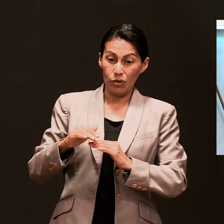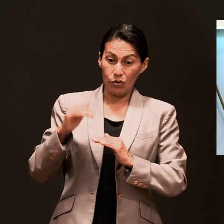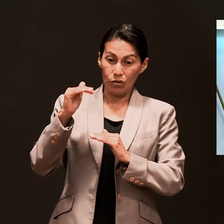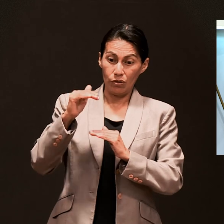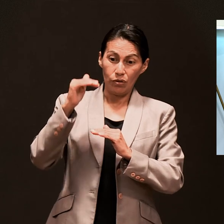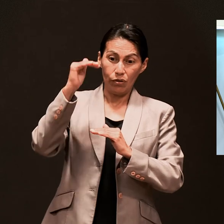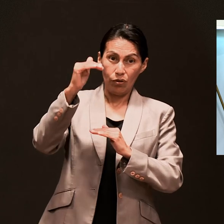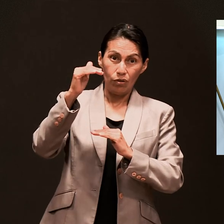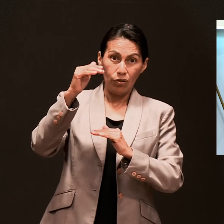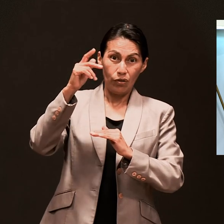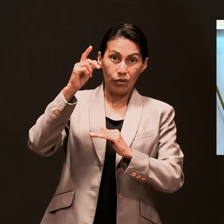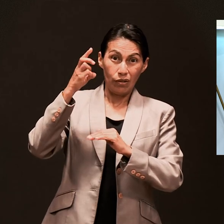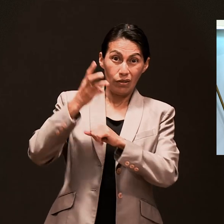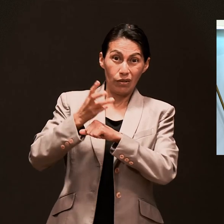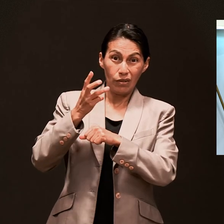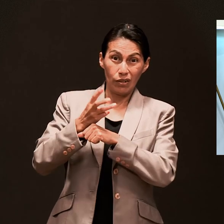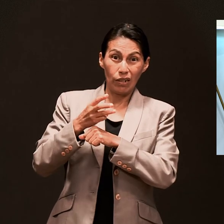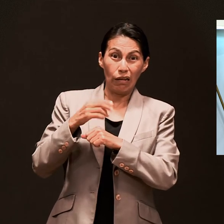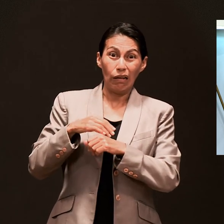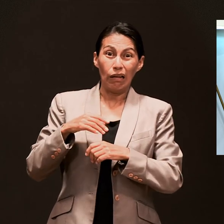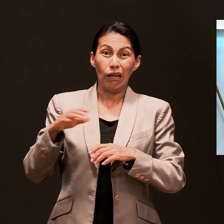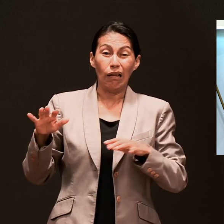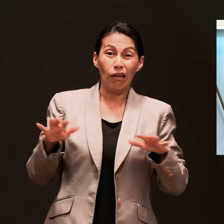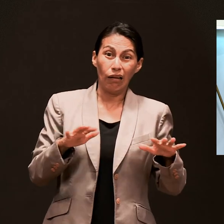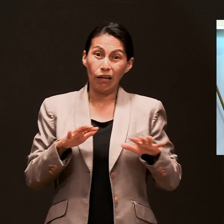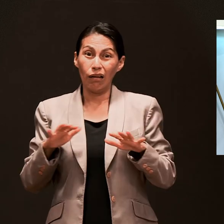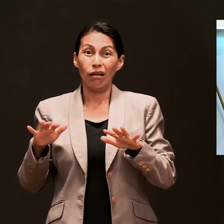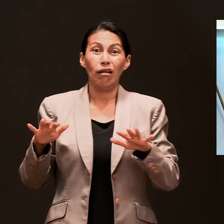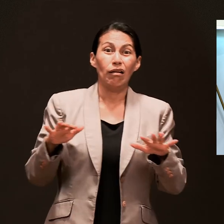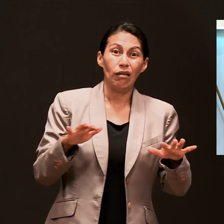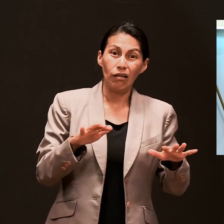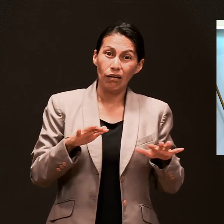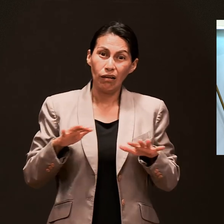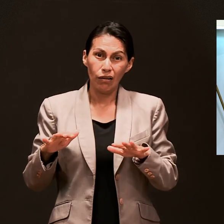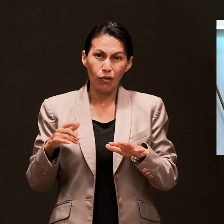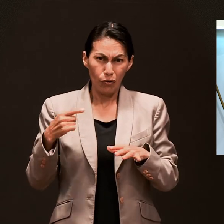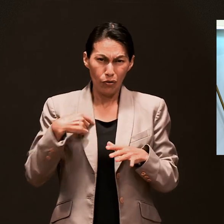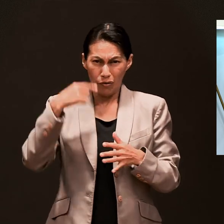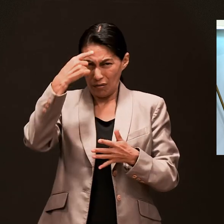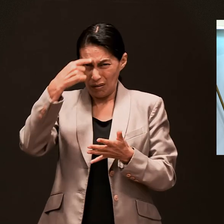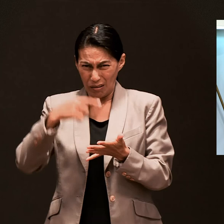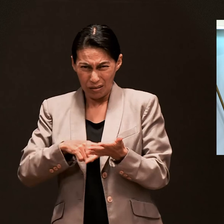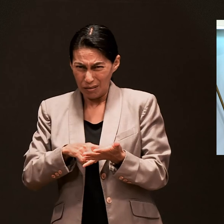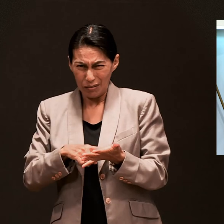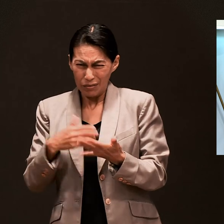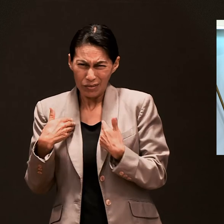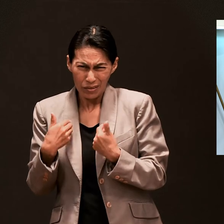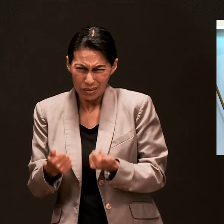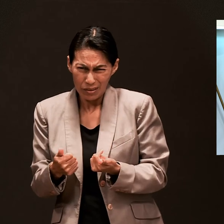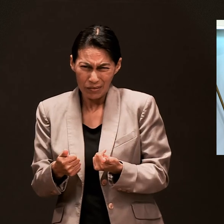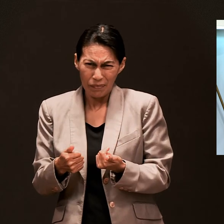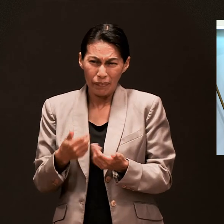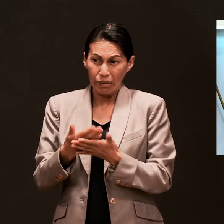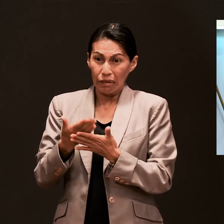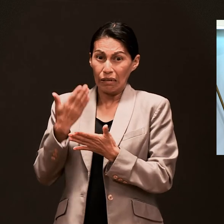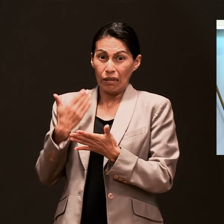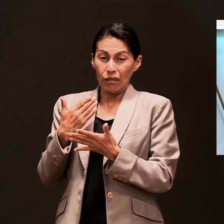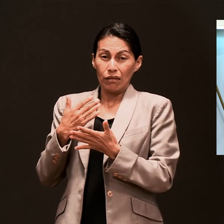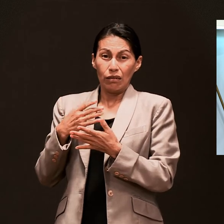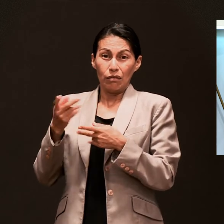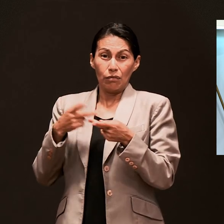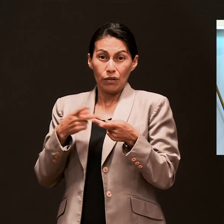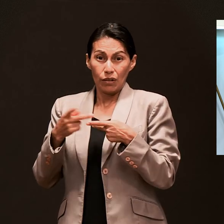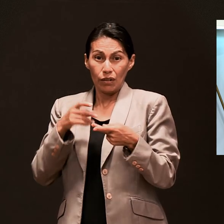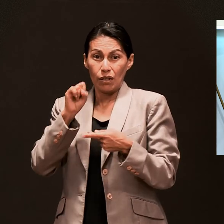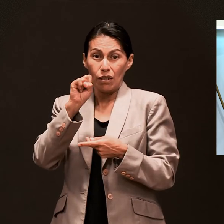y yo estaba en el tercer piso trabajando no podía creer que estaba temblando porque ya